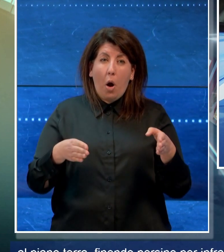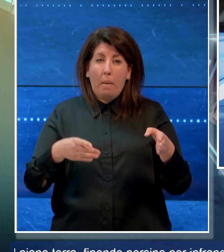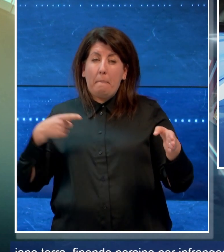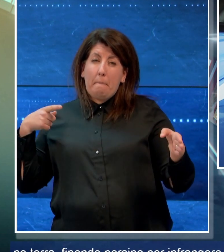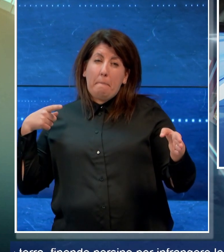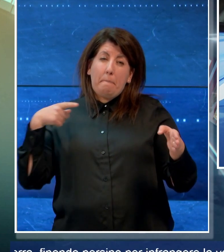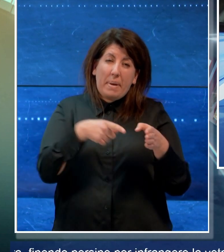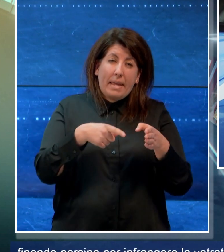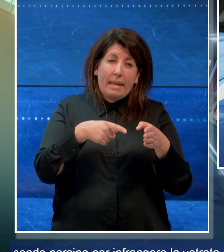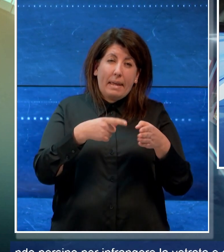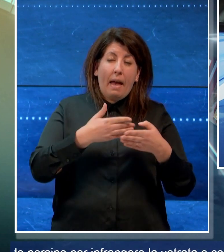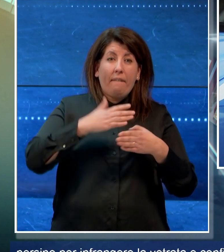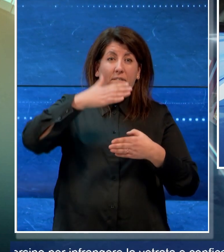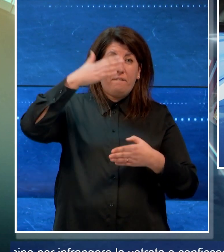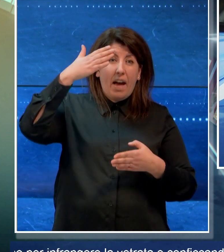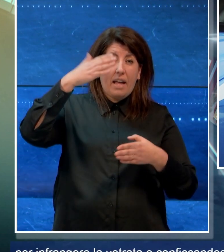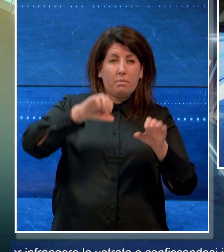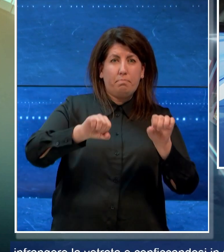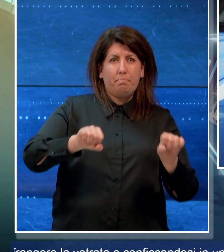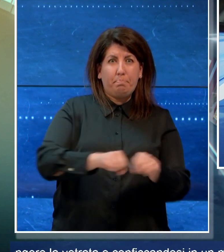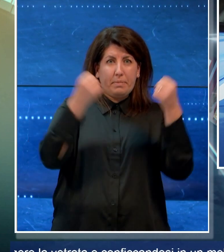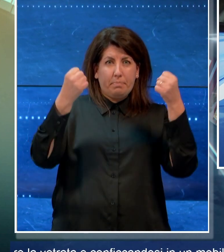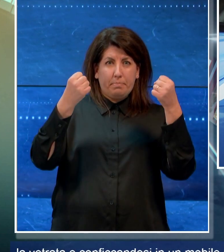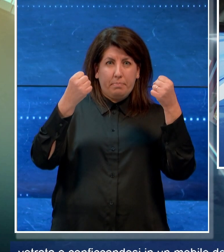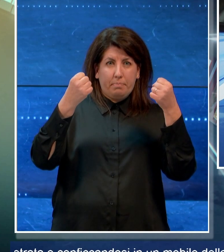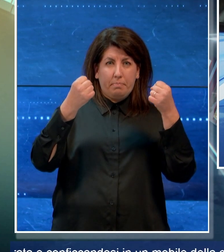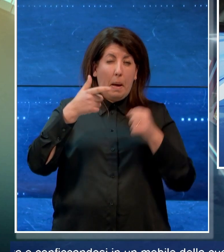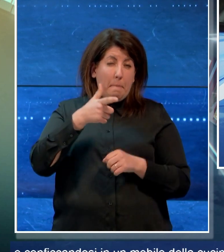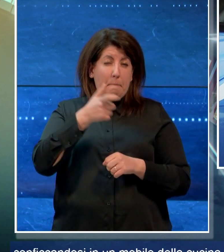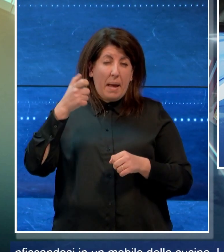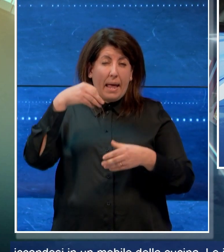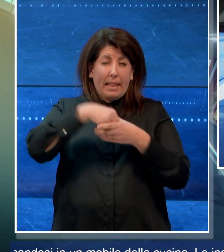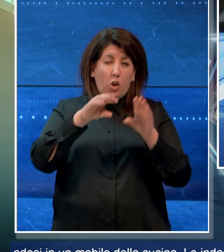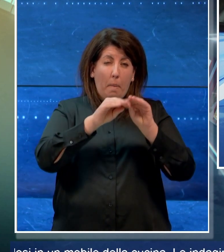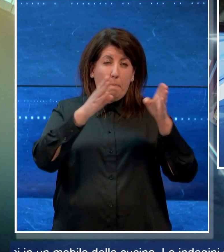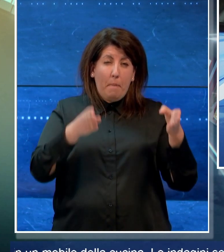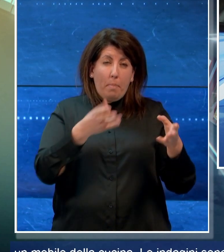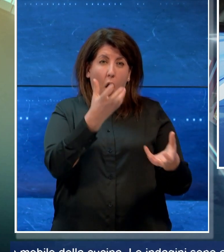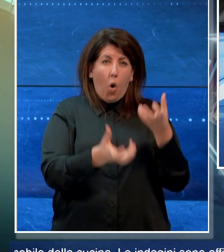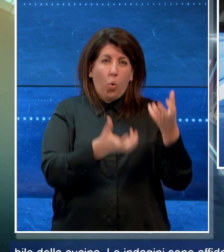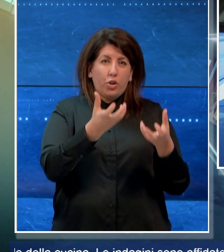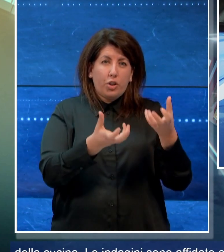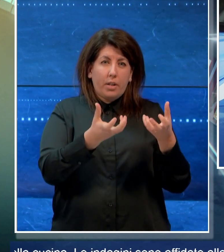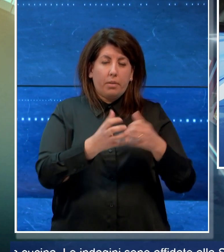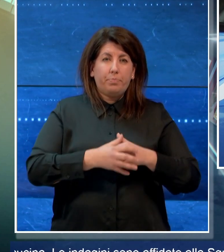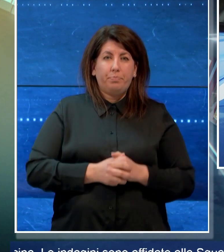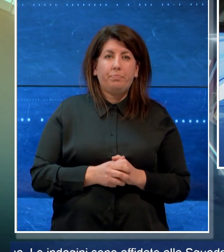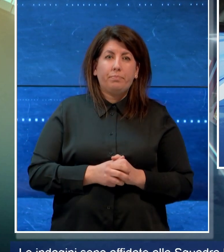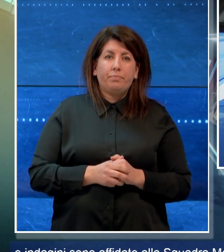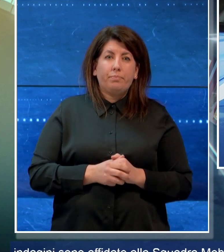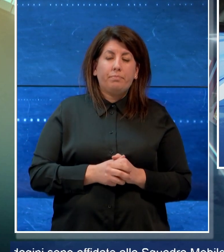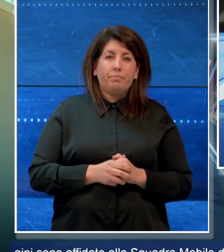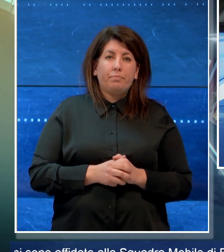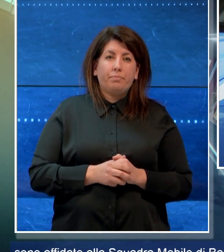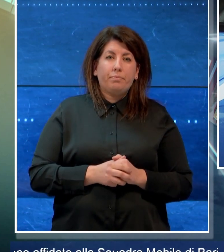infrangere la vetrata e conficcandosi poi in un mobile della cucina. Le indagini sono